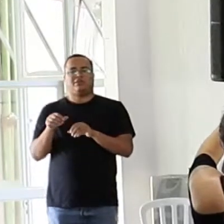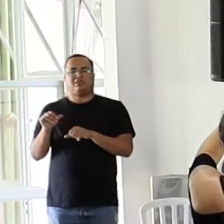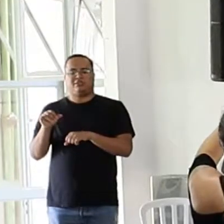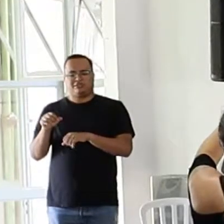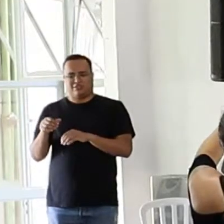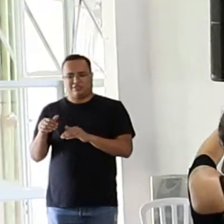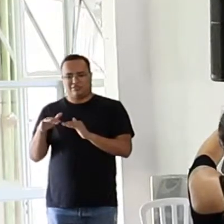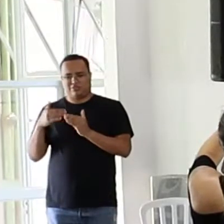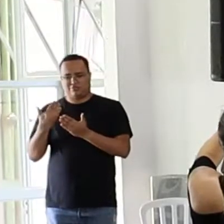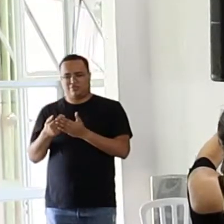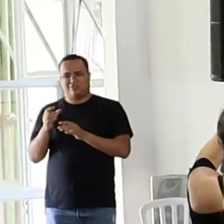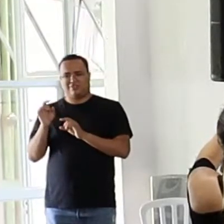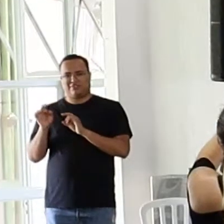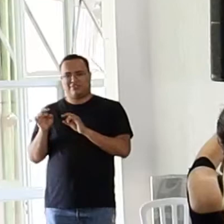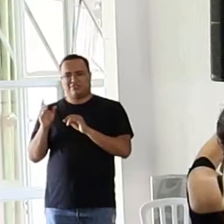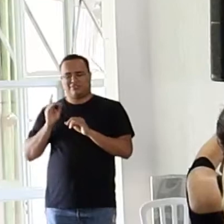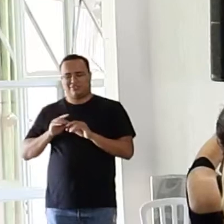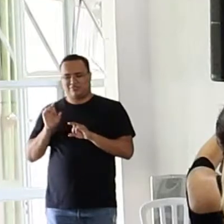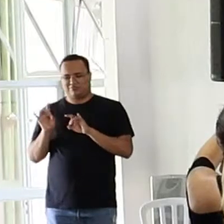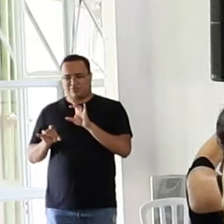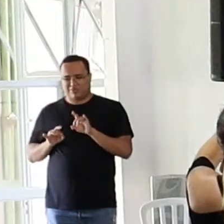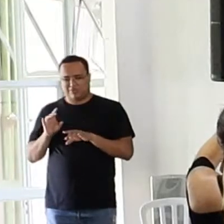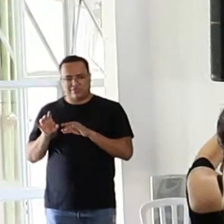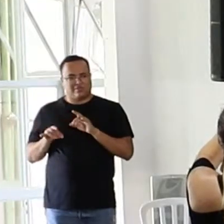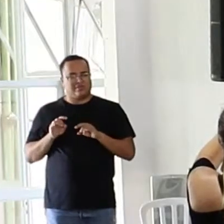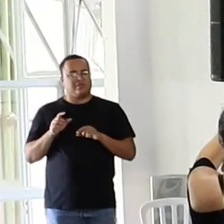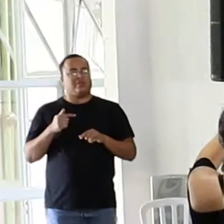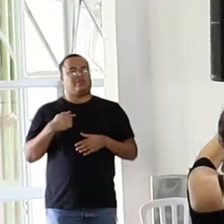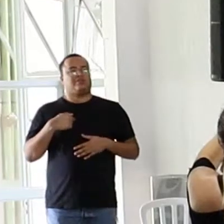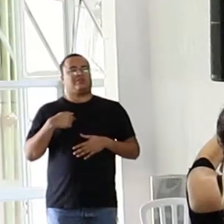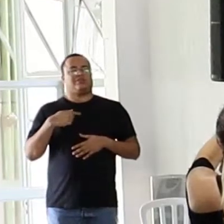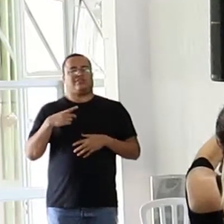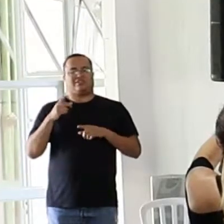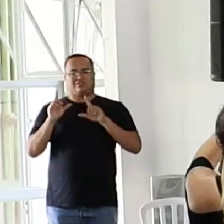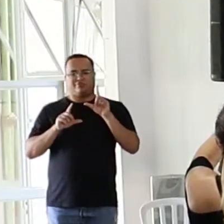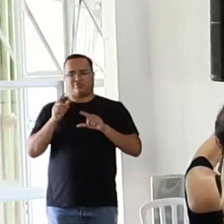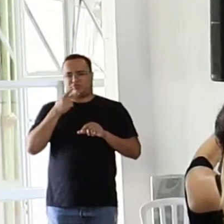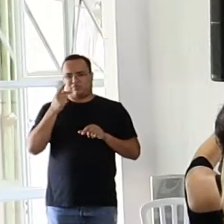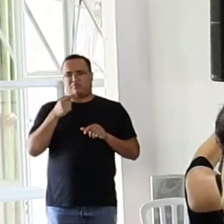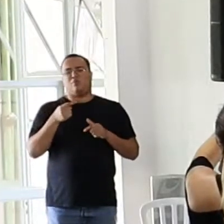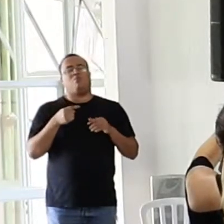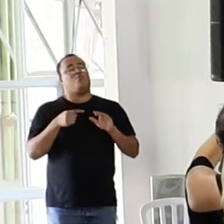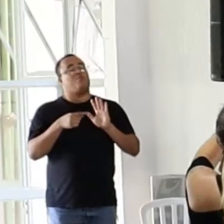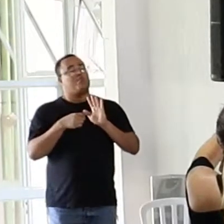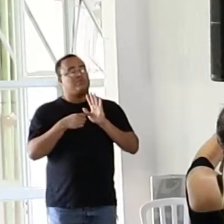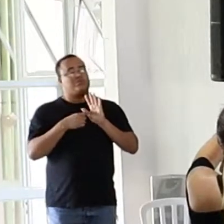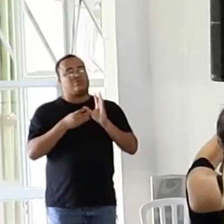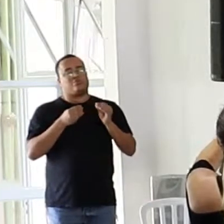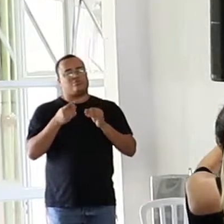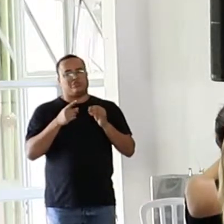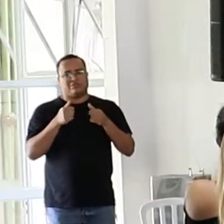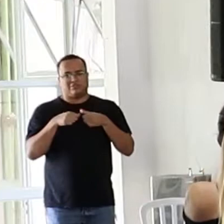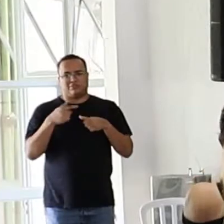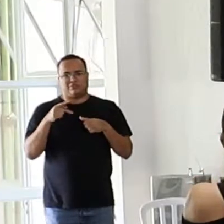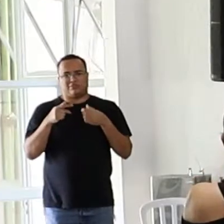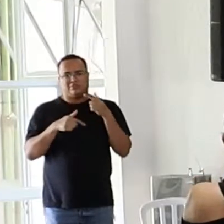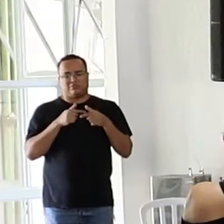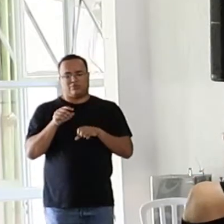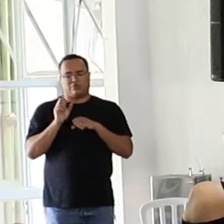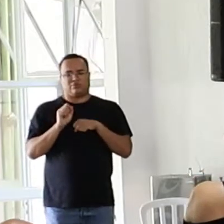que essa semana hoje foi colocado pela imprensa as suas ações né nas suas iniciativas